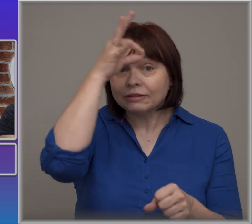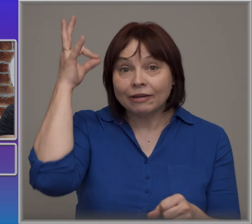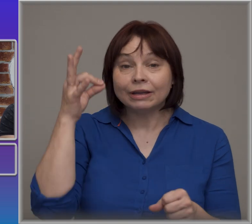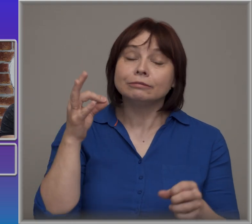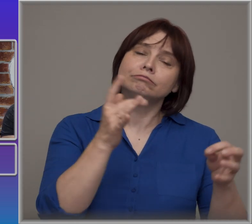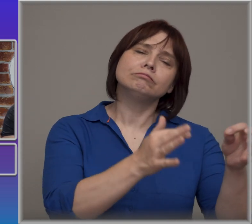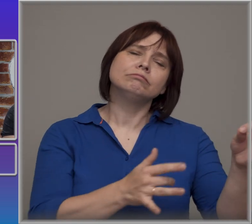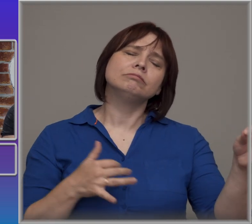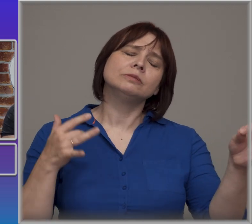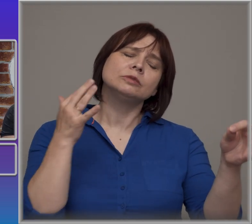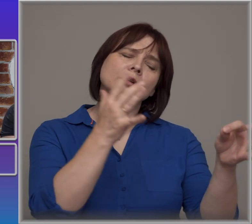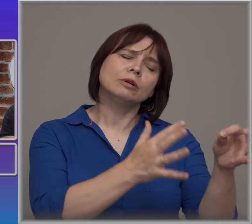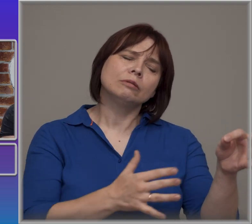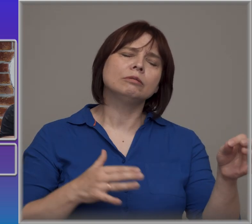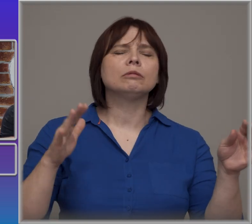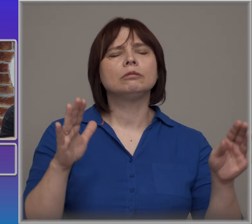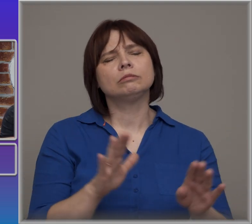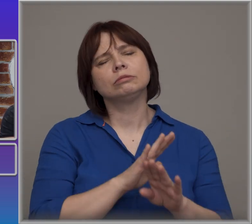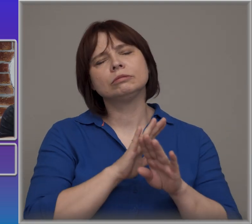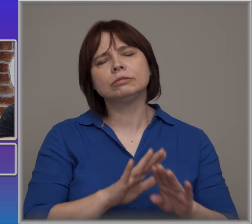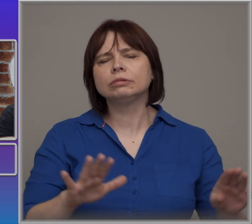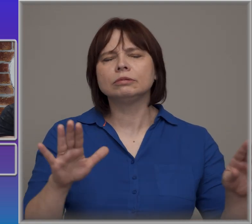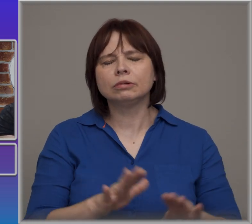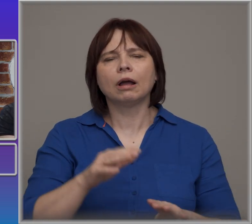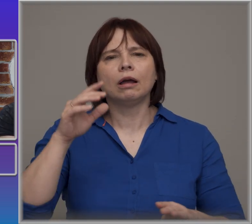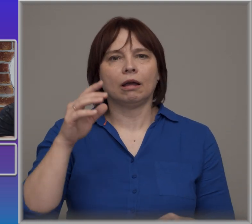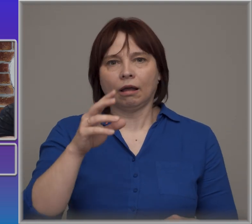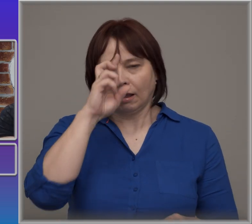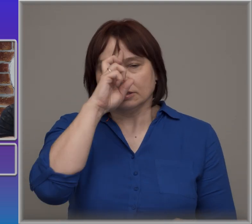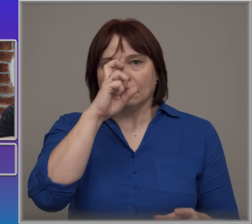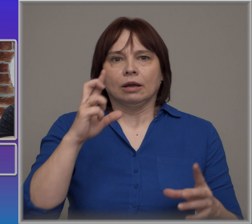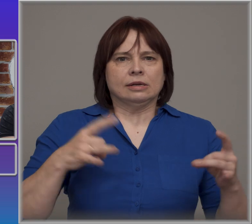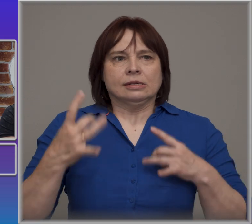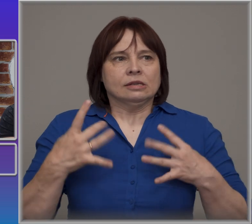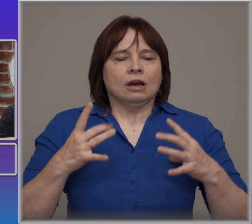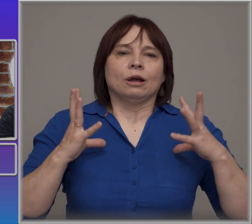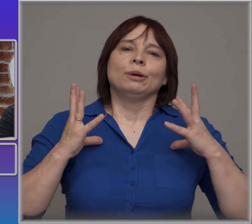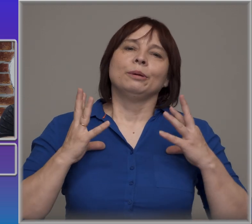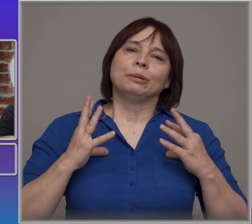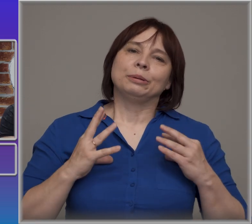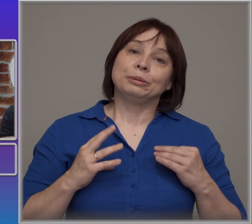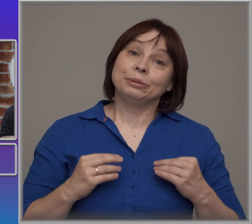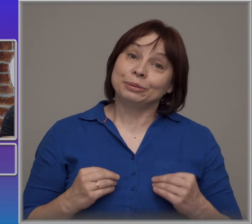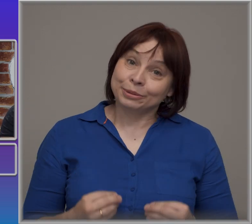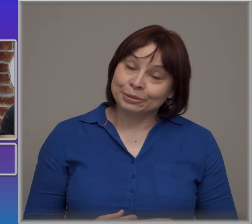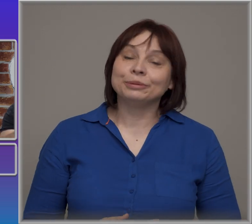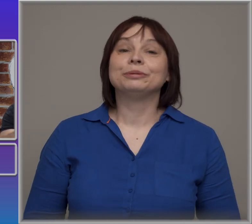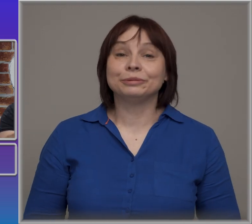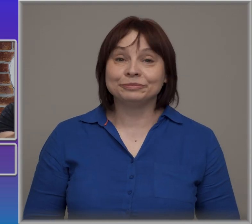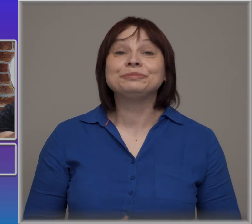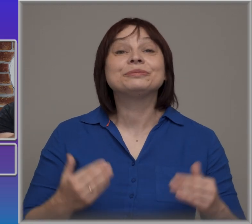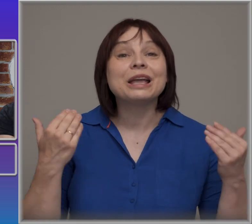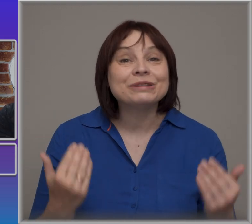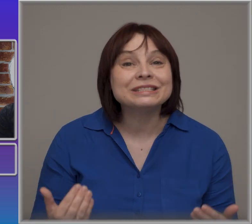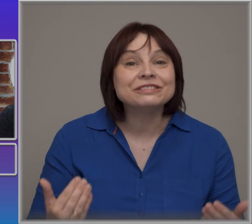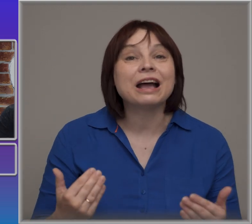вы сейчас будете прославлять Бога, и наши левиты, они очень помазаны. Господь их избрал, помазал, поставил на эти места. Это